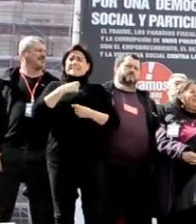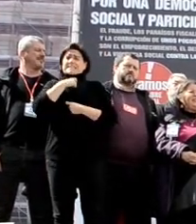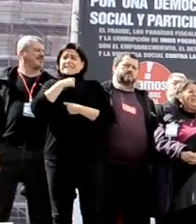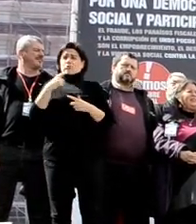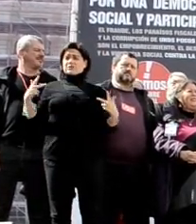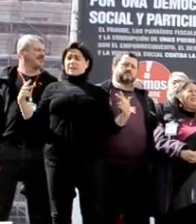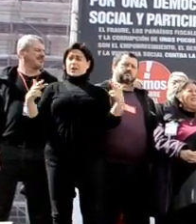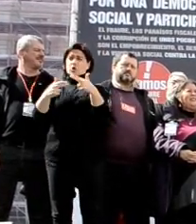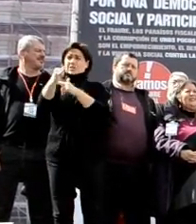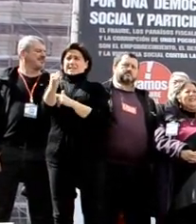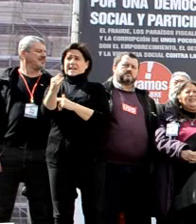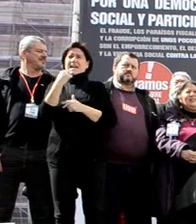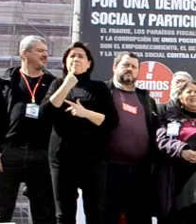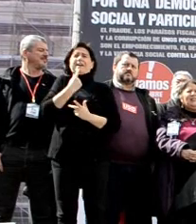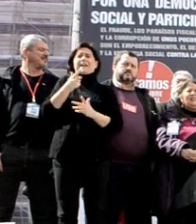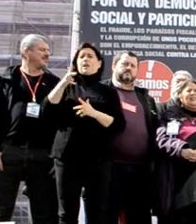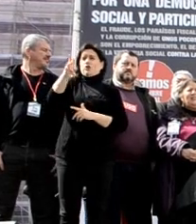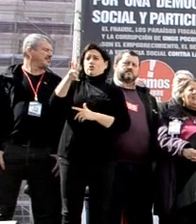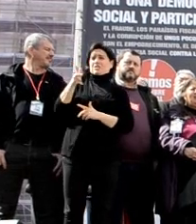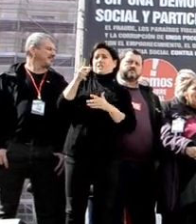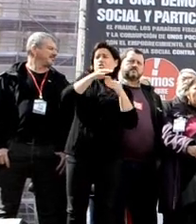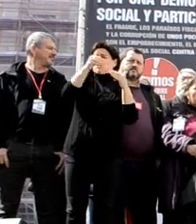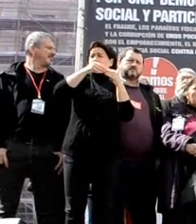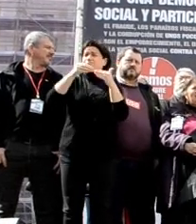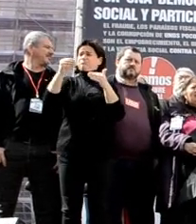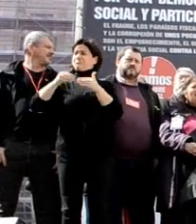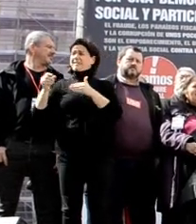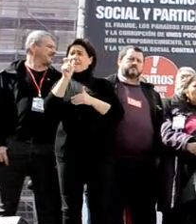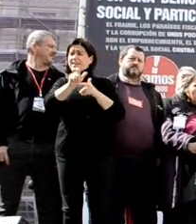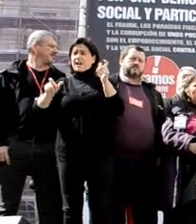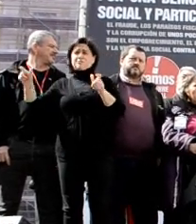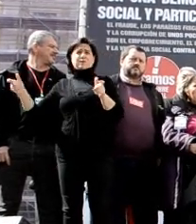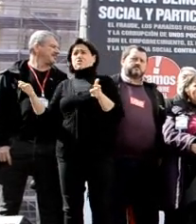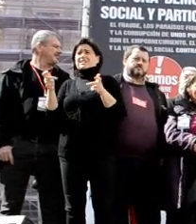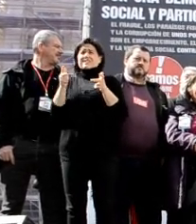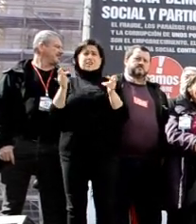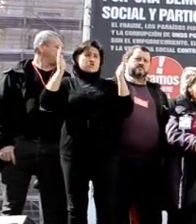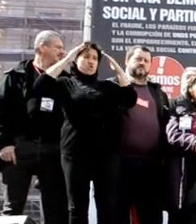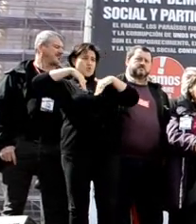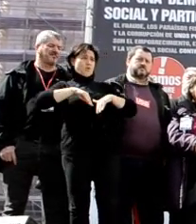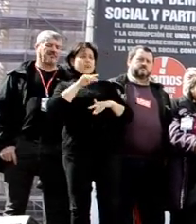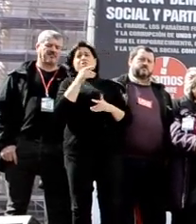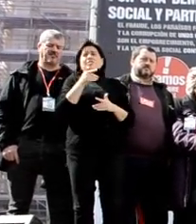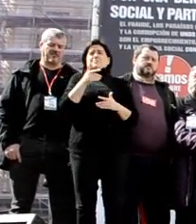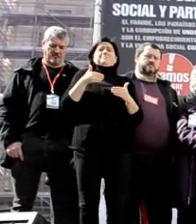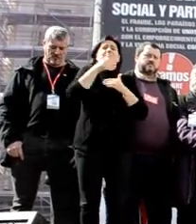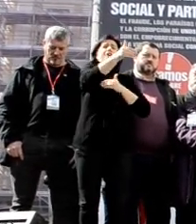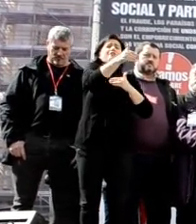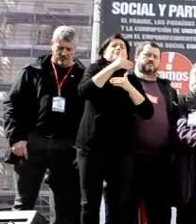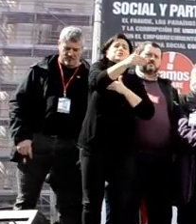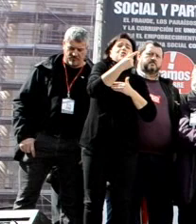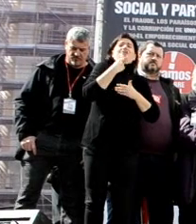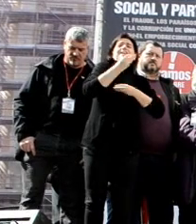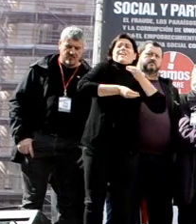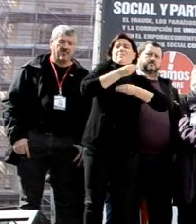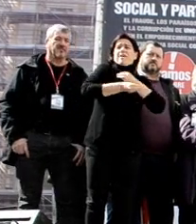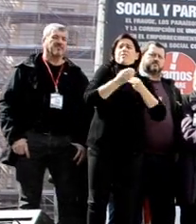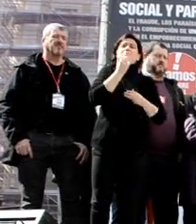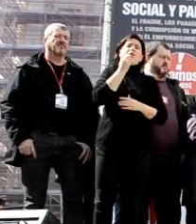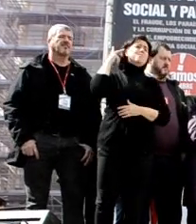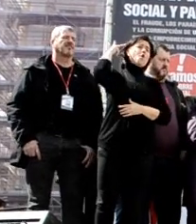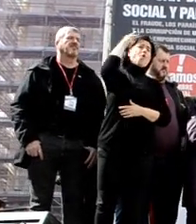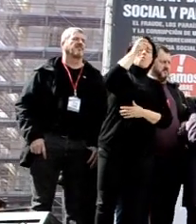expoliando nuevamente los derechos de la ciudadanía y abandonando a su suerte a las actuales y futuras personas pensionistas.